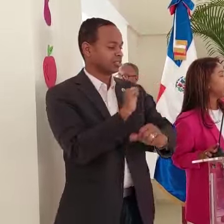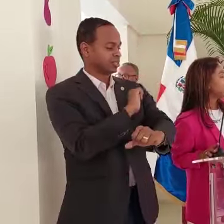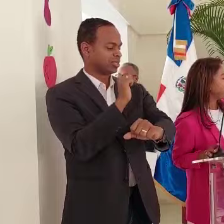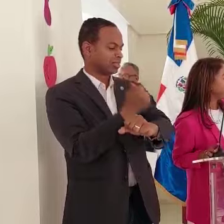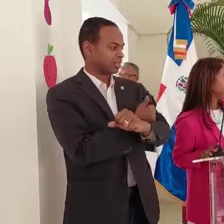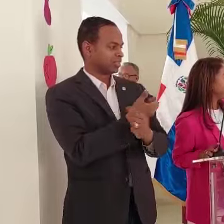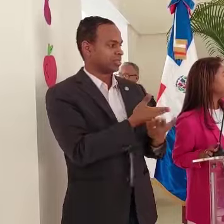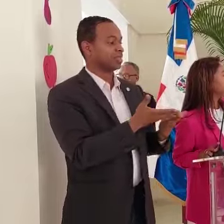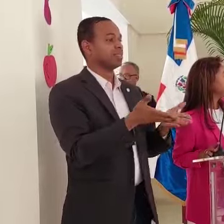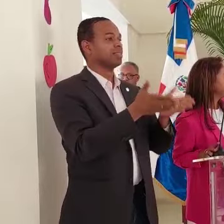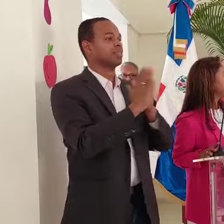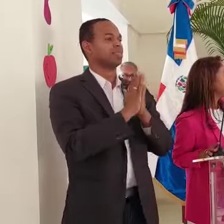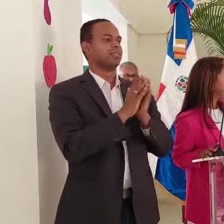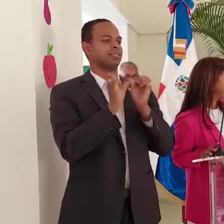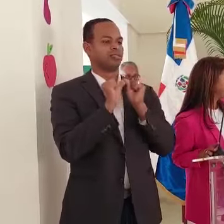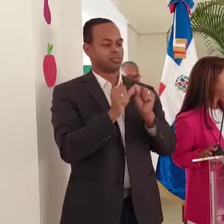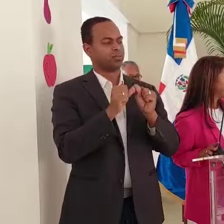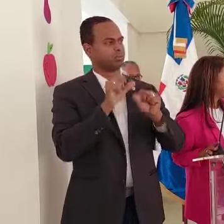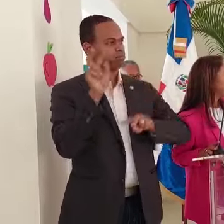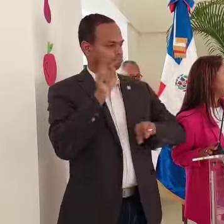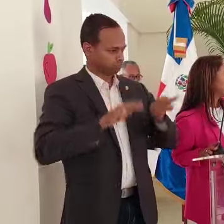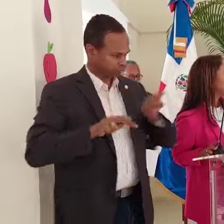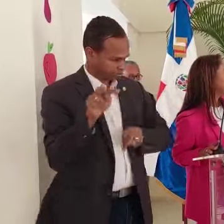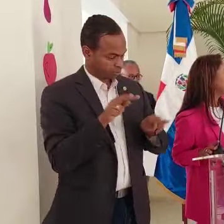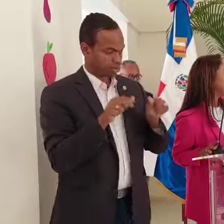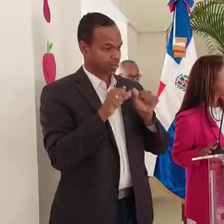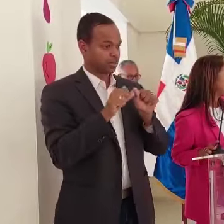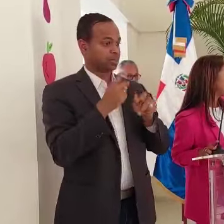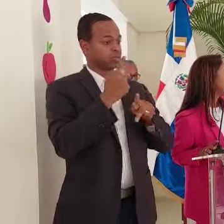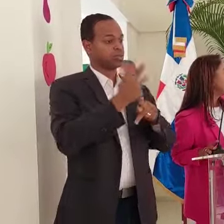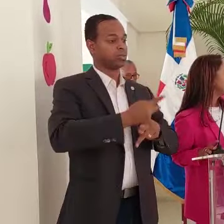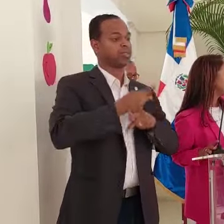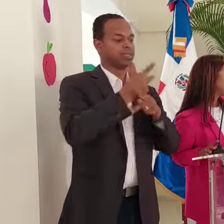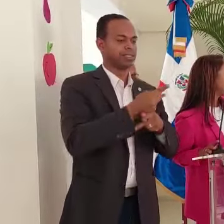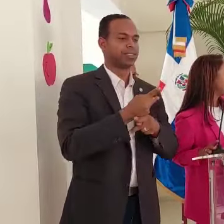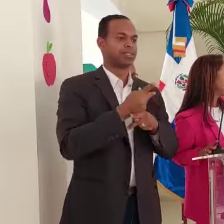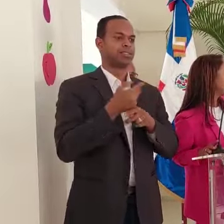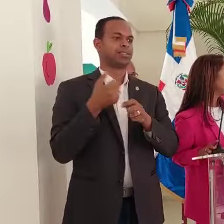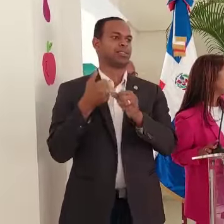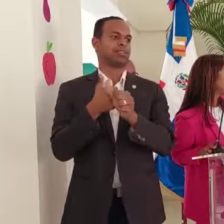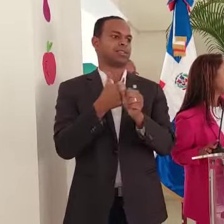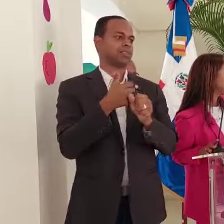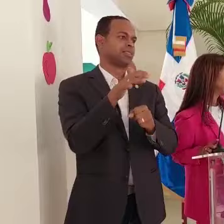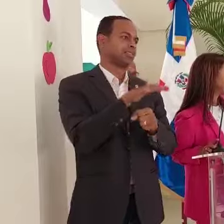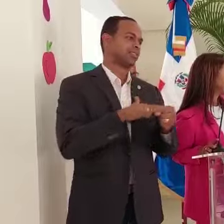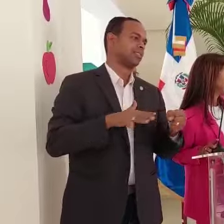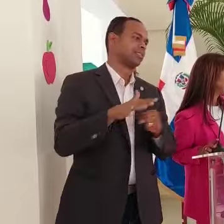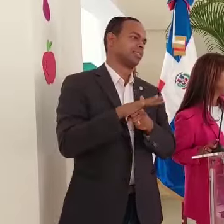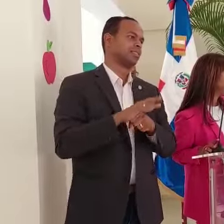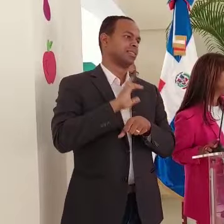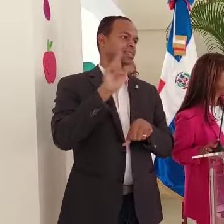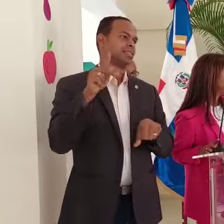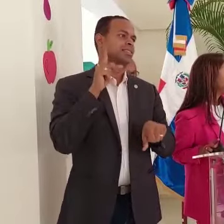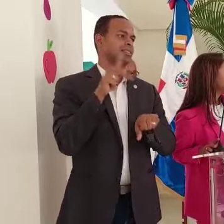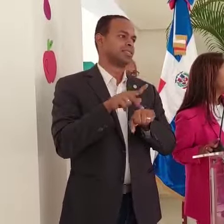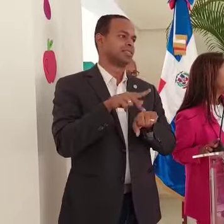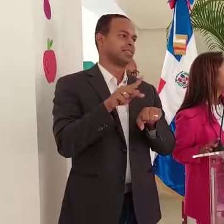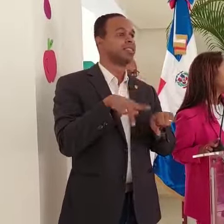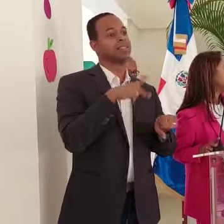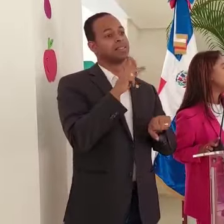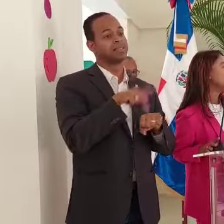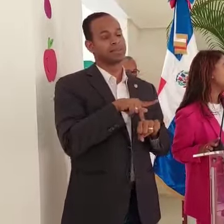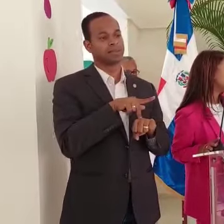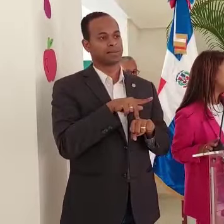todas las autoridades y pedirle que sigan velando por el cuidado de cada uno de los centros de esta provincia.